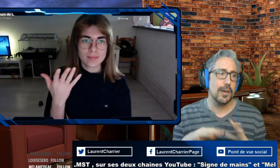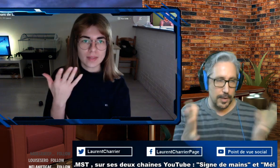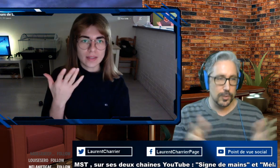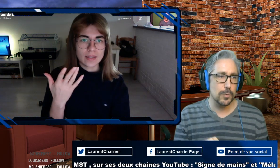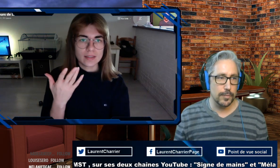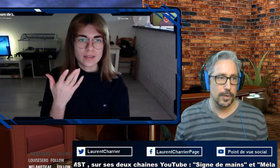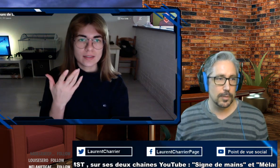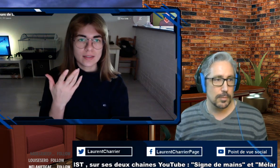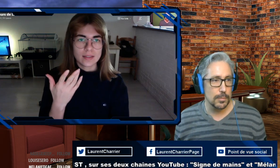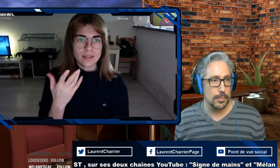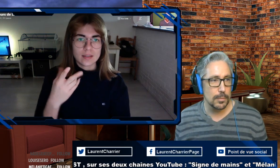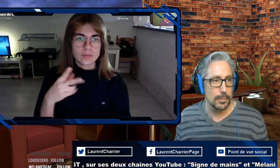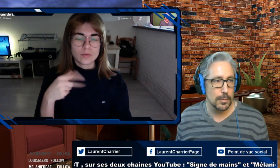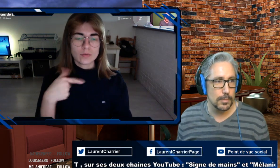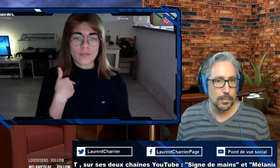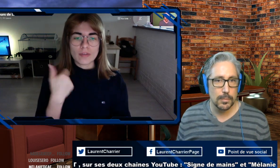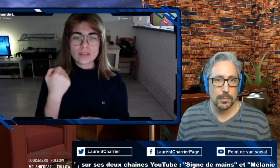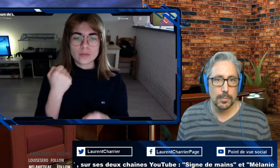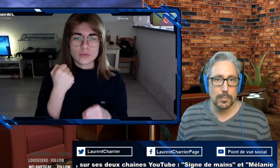ton travail, toi.